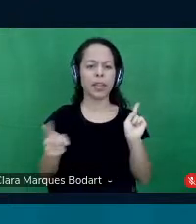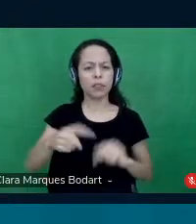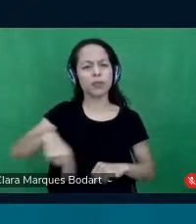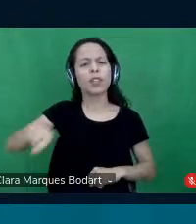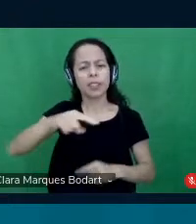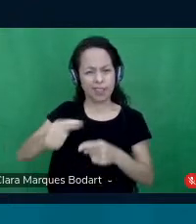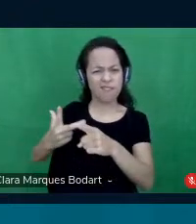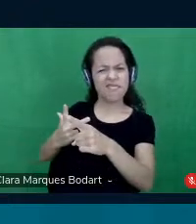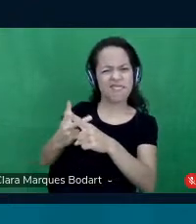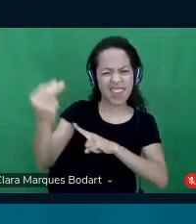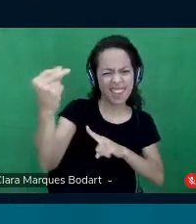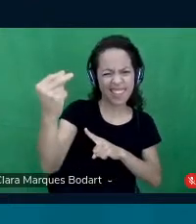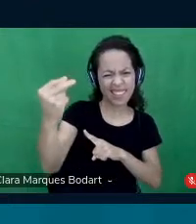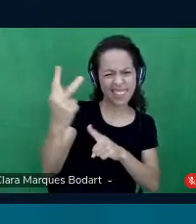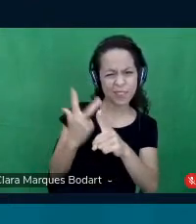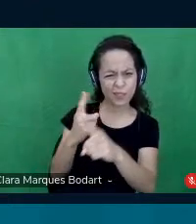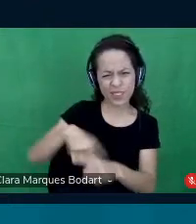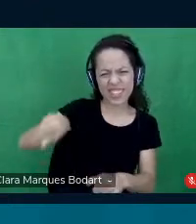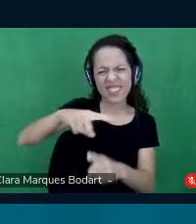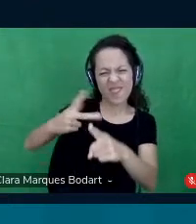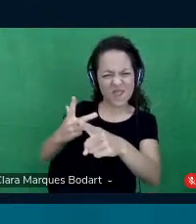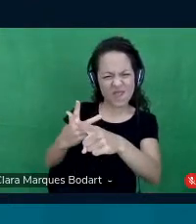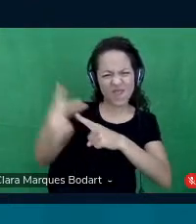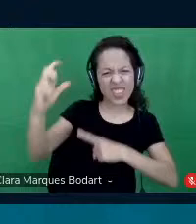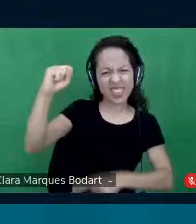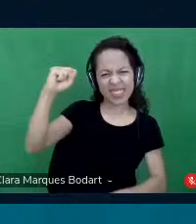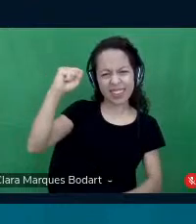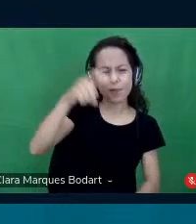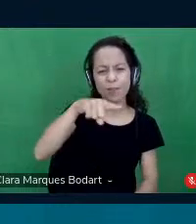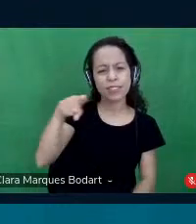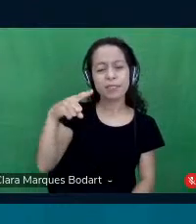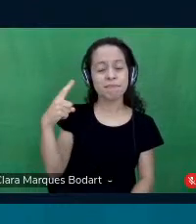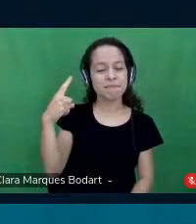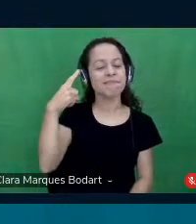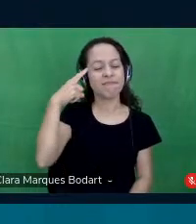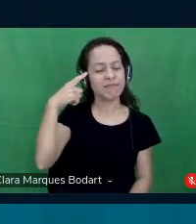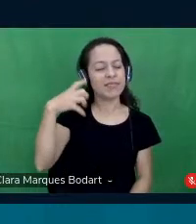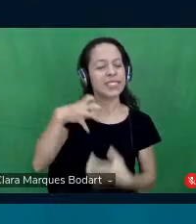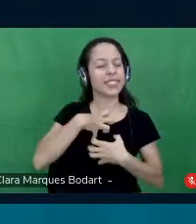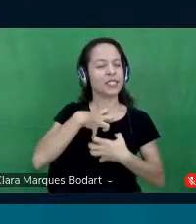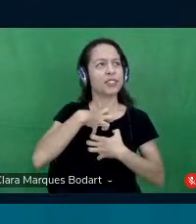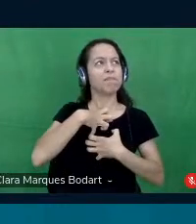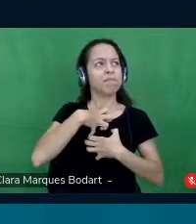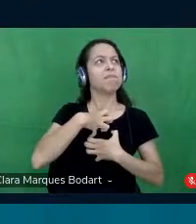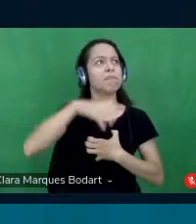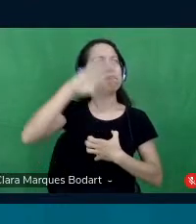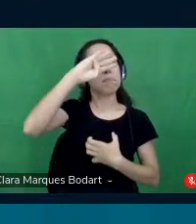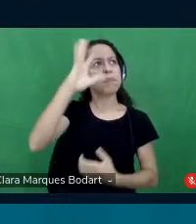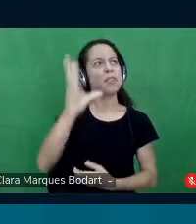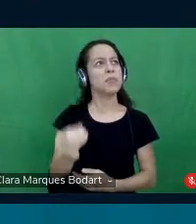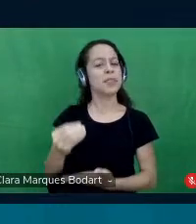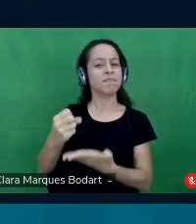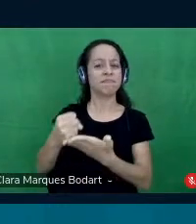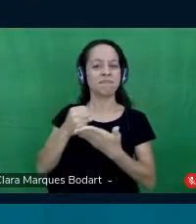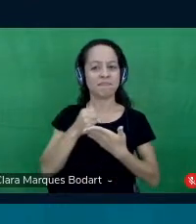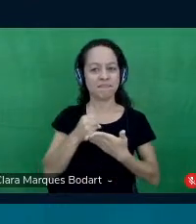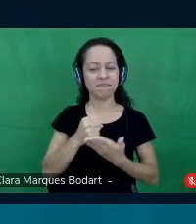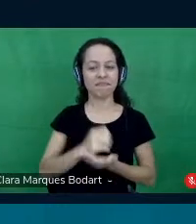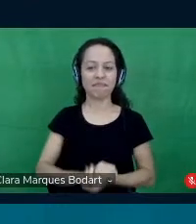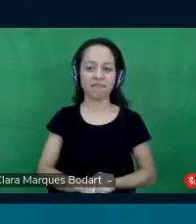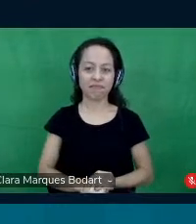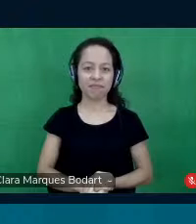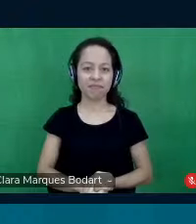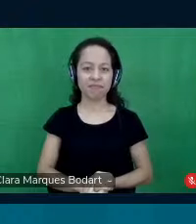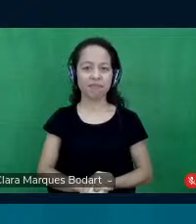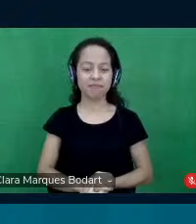vocês vão ver que o PROFPT vai fazer muita diferença na vida de vocês. Fica aqui meus agradecimentos, né, ao